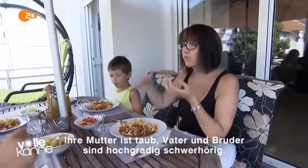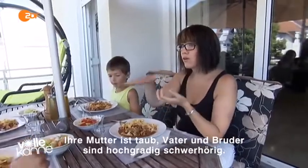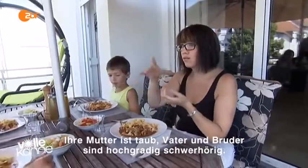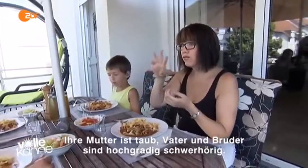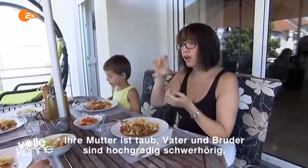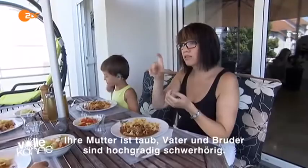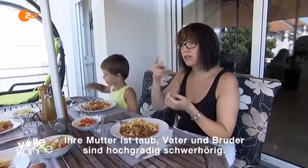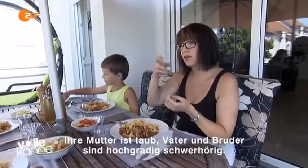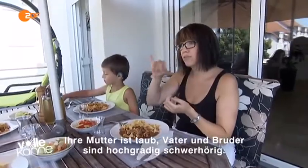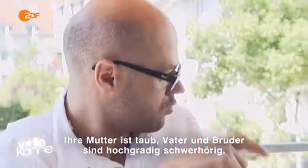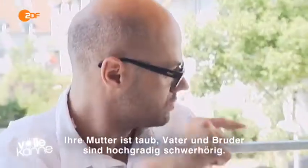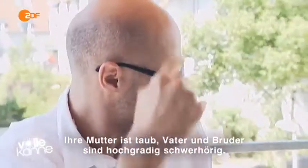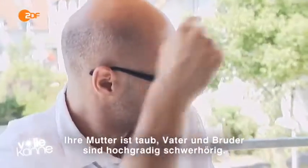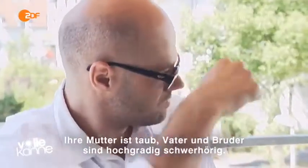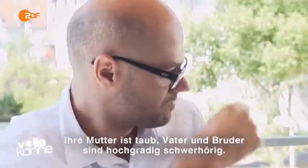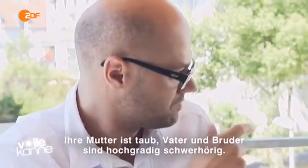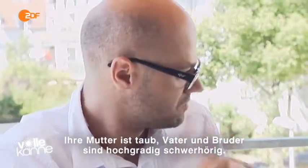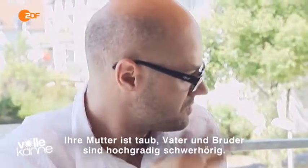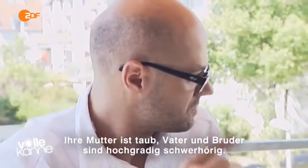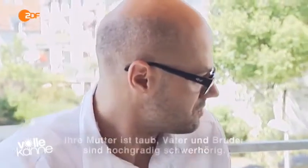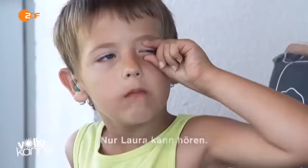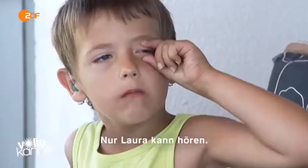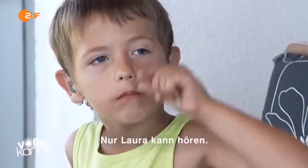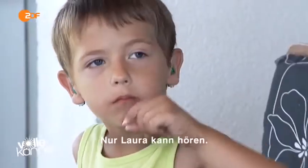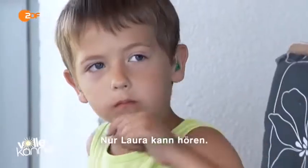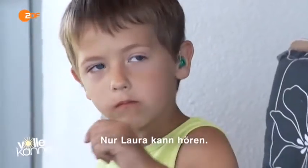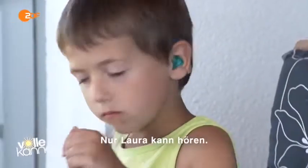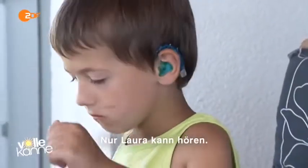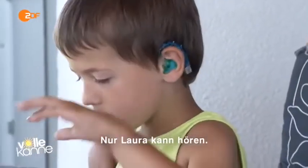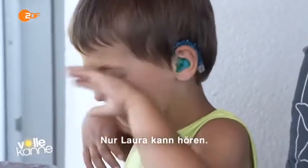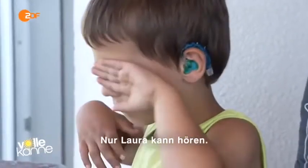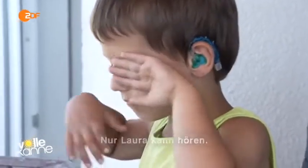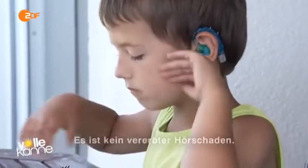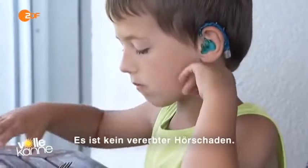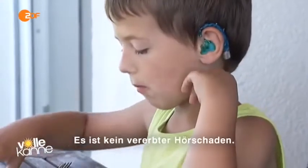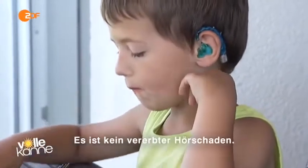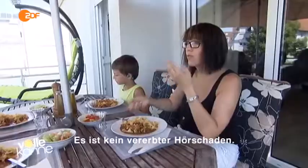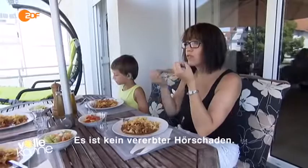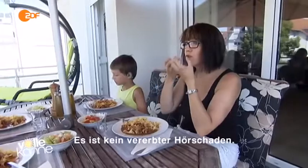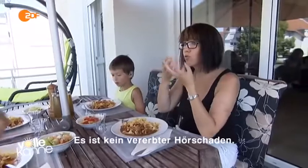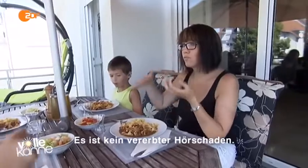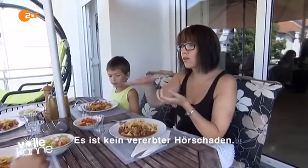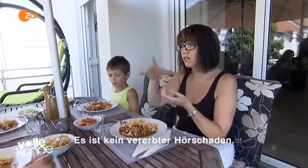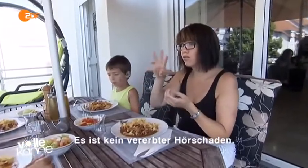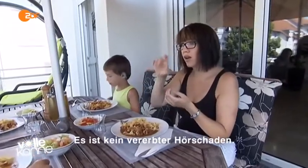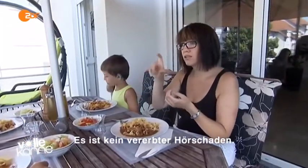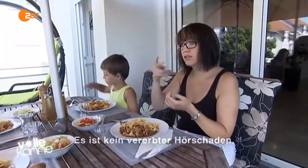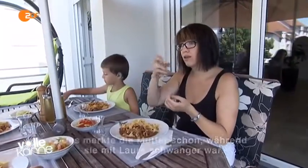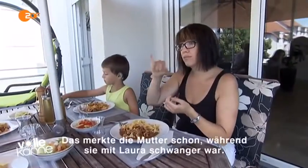taub, Vater und Bruder sind hochgradig schwerhörig. Nur Laura kann hören. Dass sie den Hörschaden nicht weitergegeben hat, merkte die Mutter